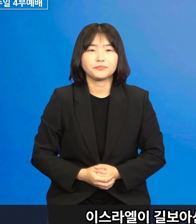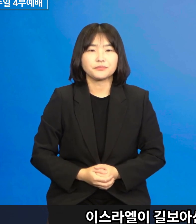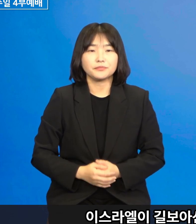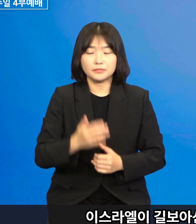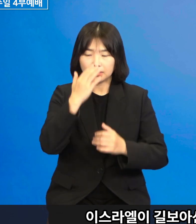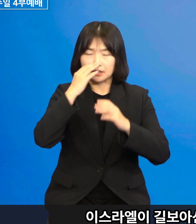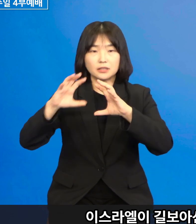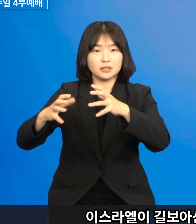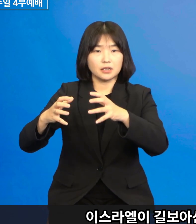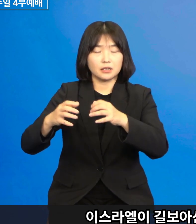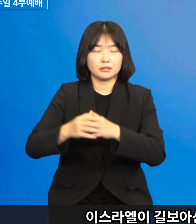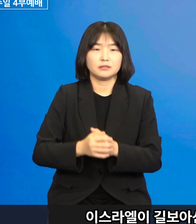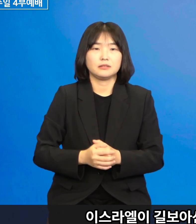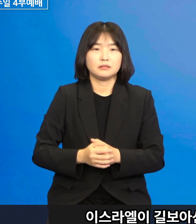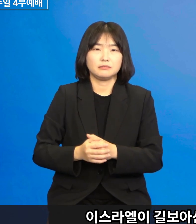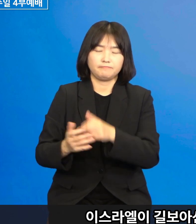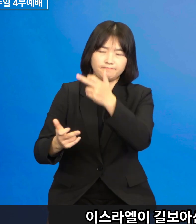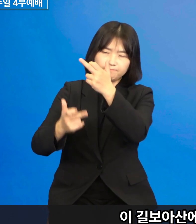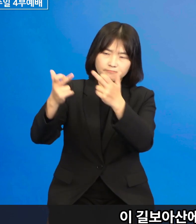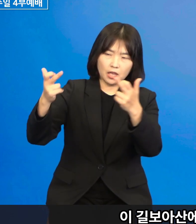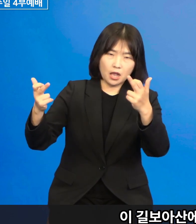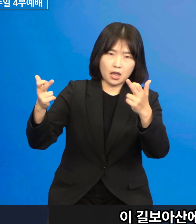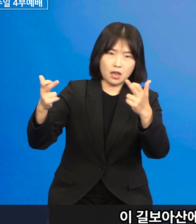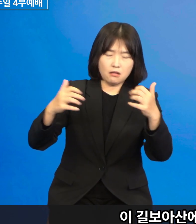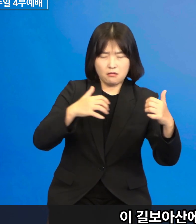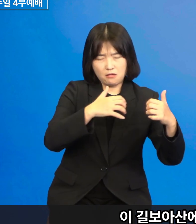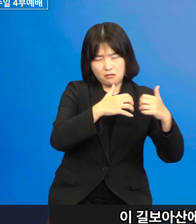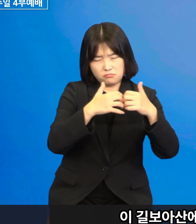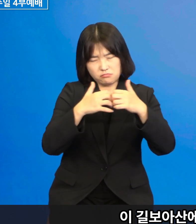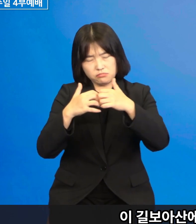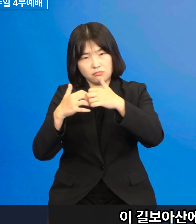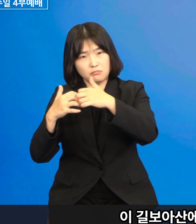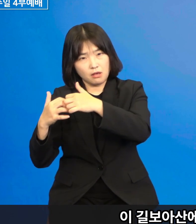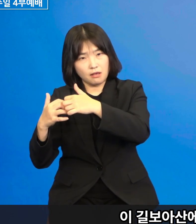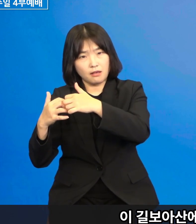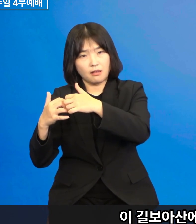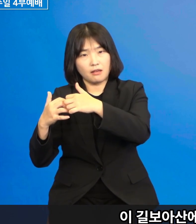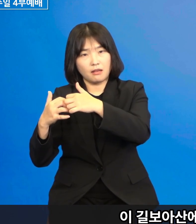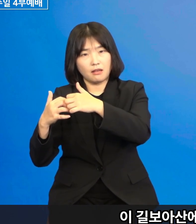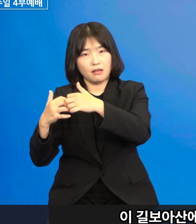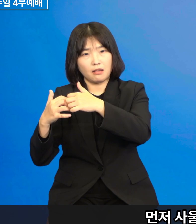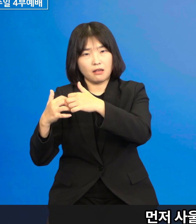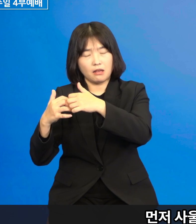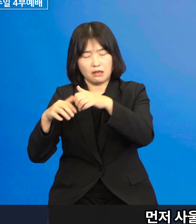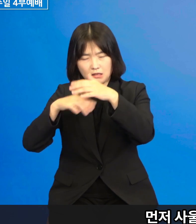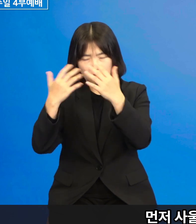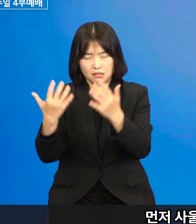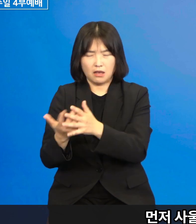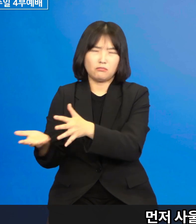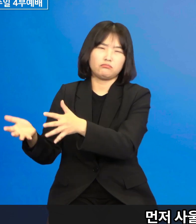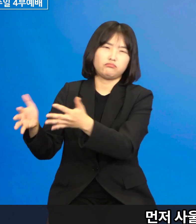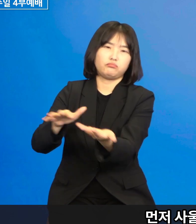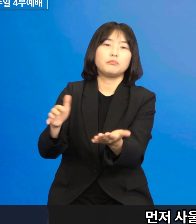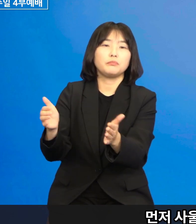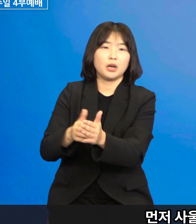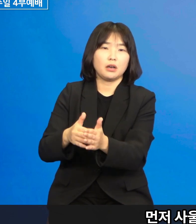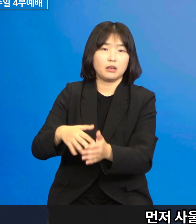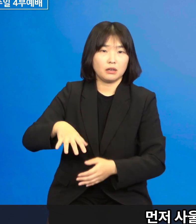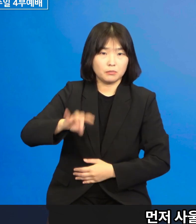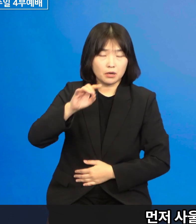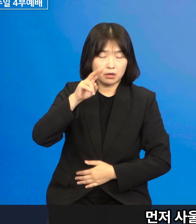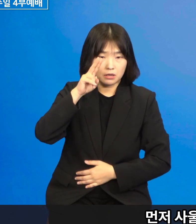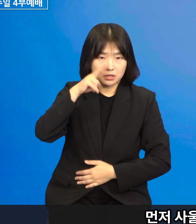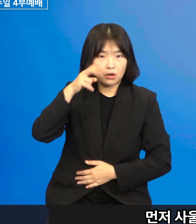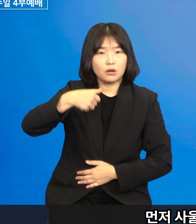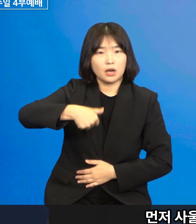이스라엘이 길보아 산에서 결국 후퇴를 하다가 이 길보아 산에서 전멸을 당합니다. 먼저 사울의